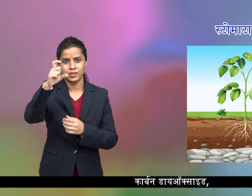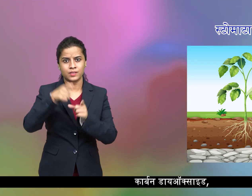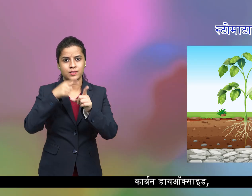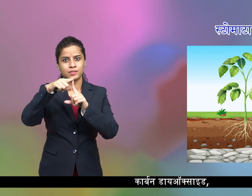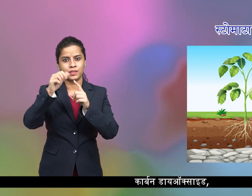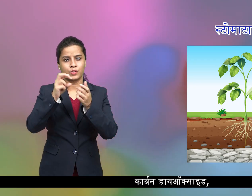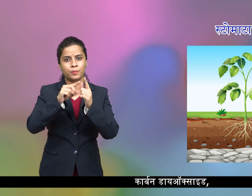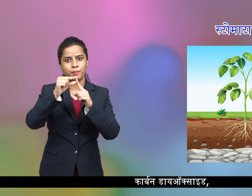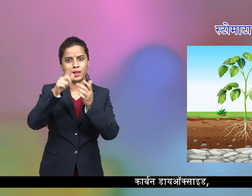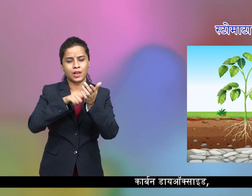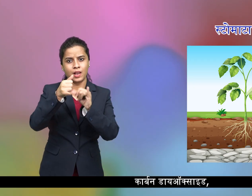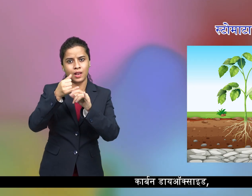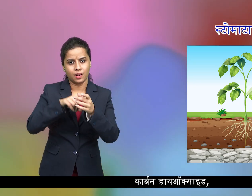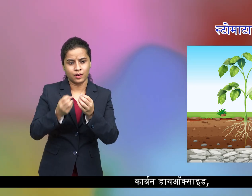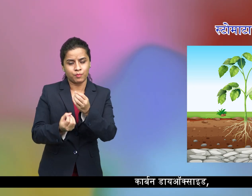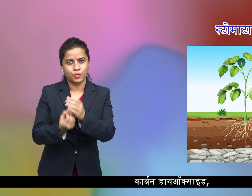कार्बन डायऑक्साईड,